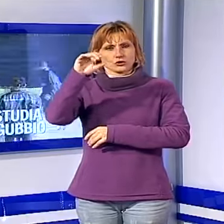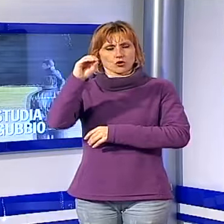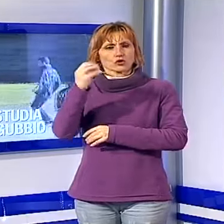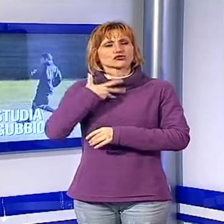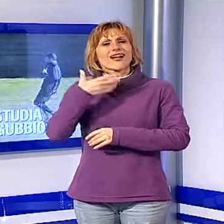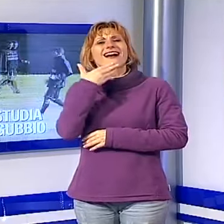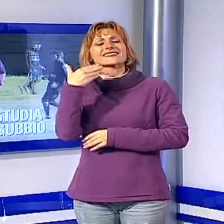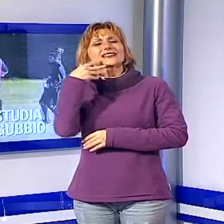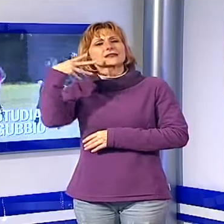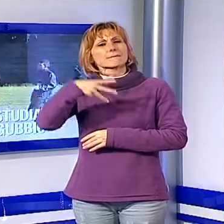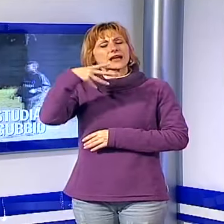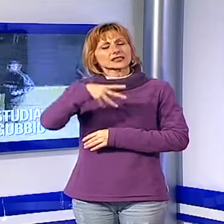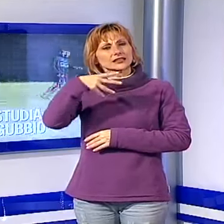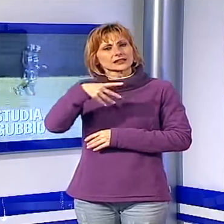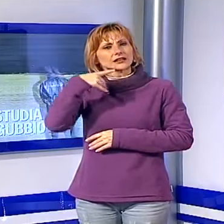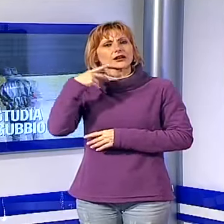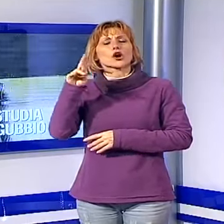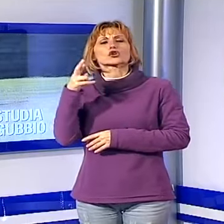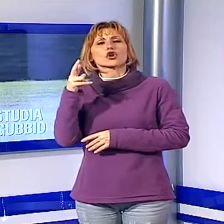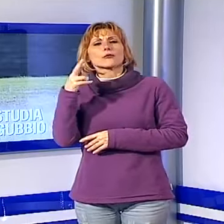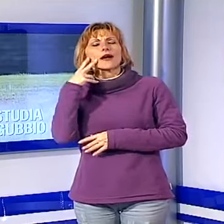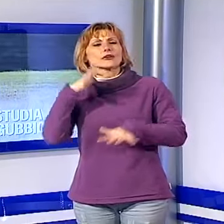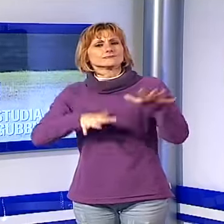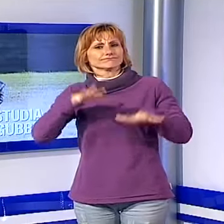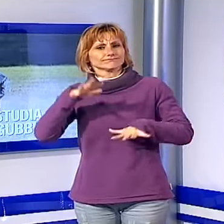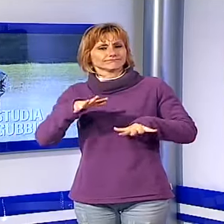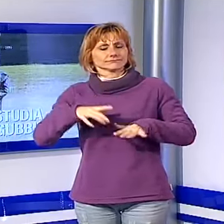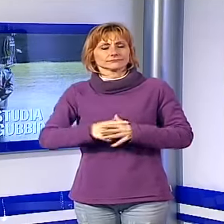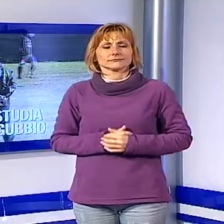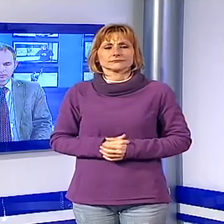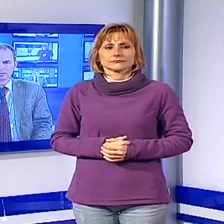Matteini, condizioni incerte per Romeo e Marongio.